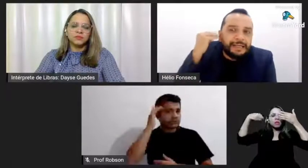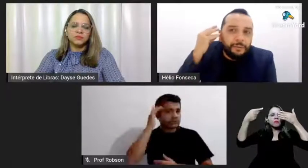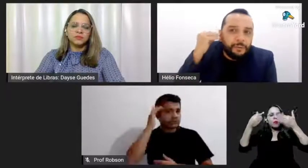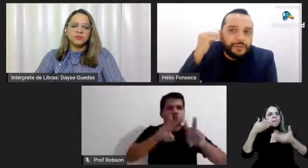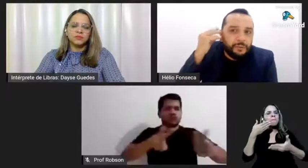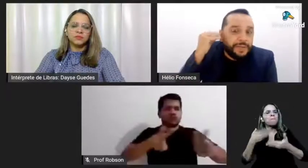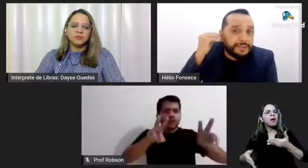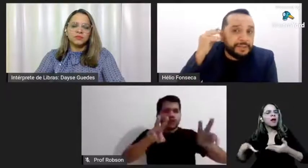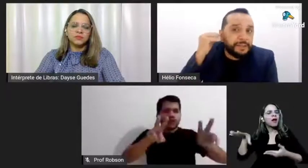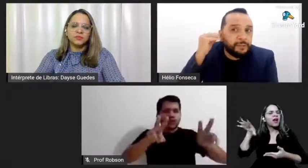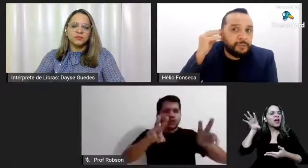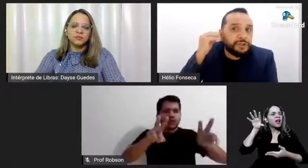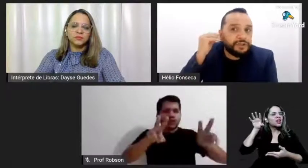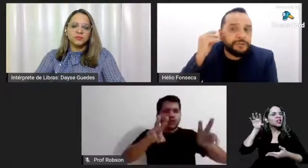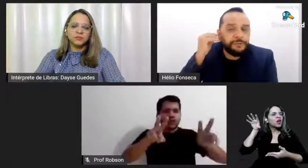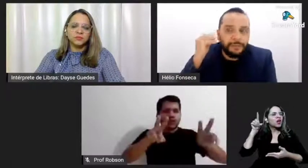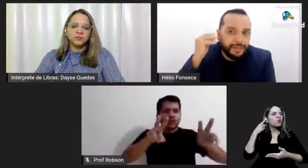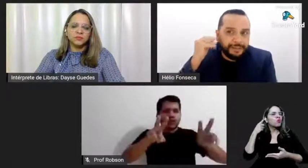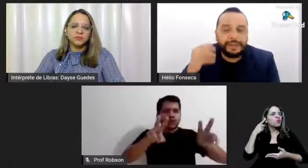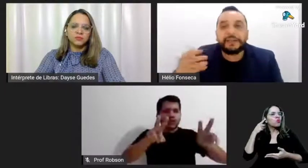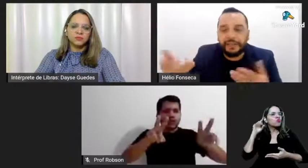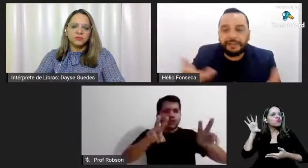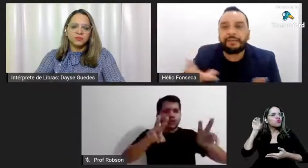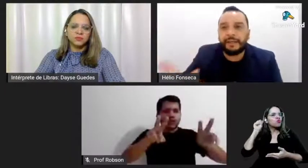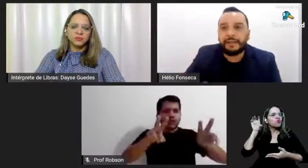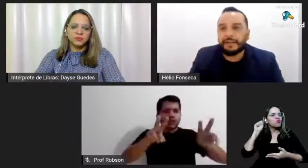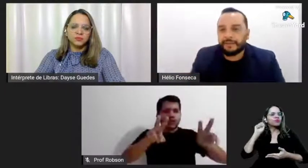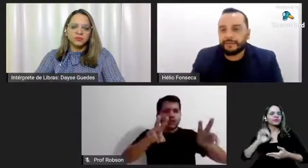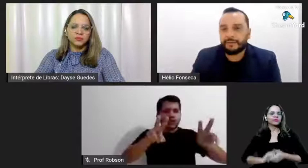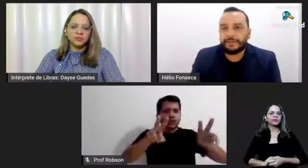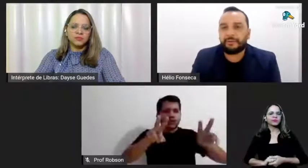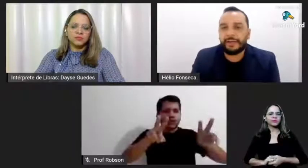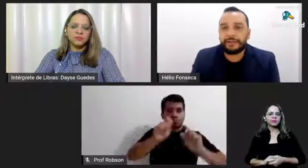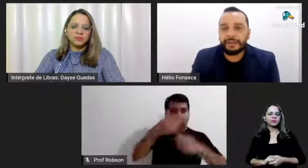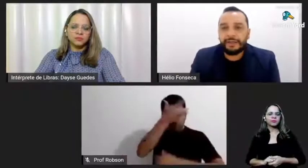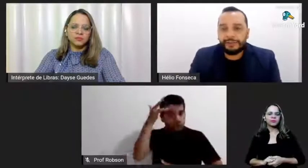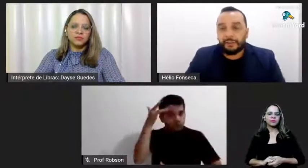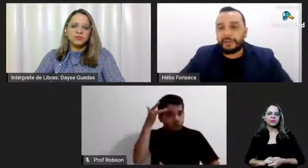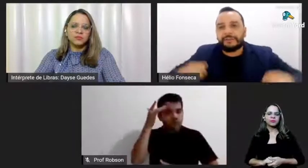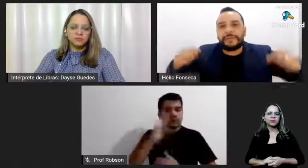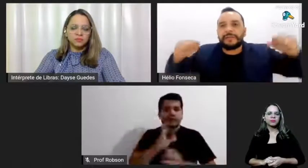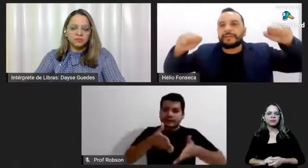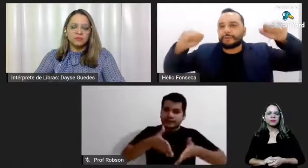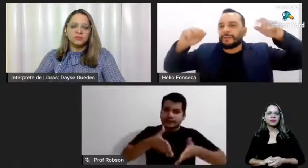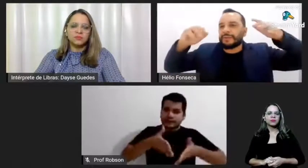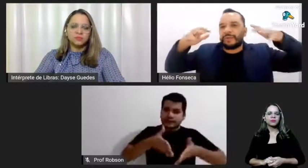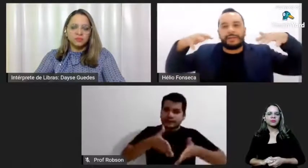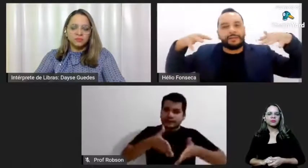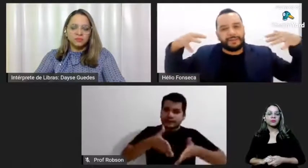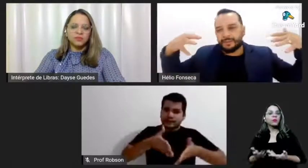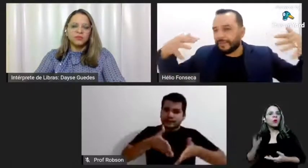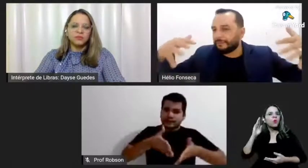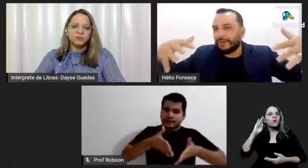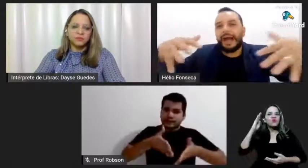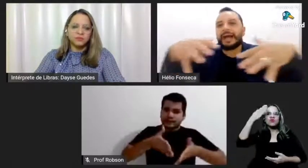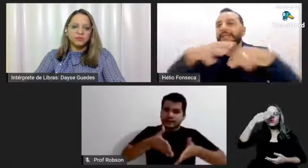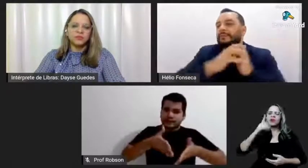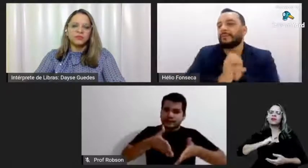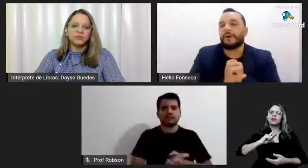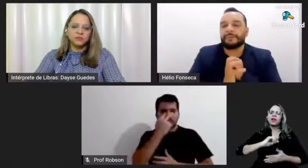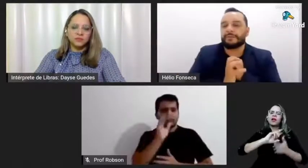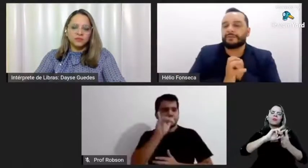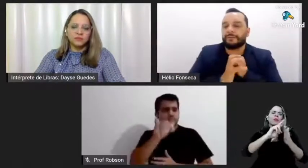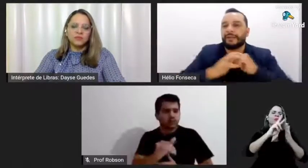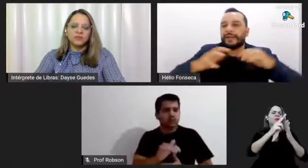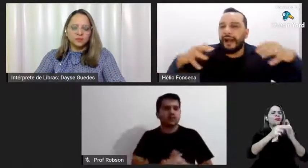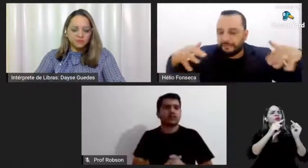ainda usam o resíduo auditivo para interagir também socialmente. Então, quando a gente está falando da surdo-cegueira, nós temos aí